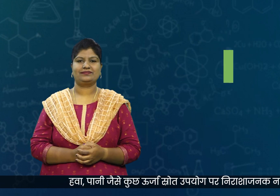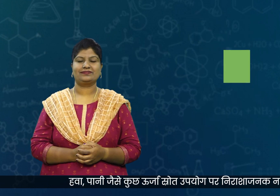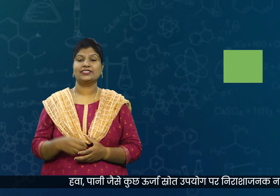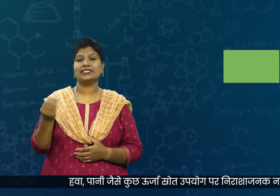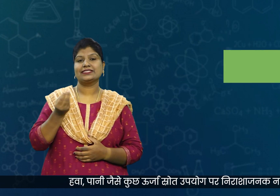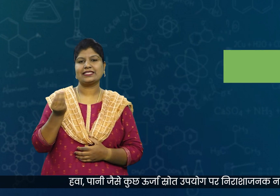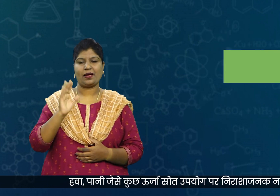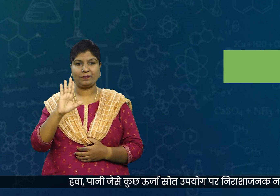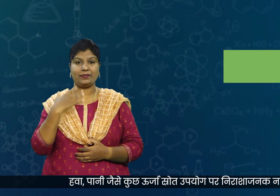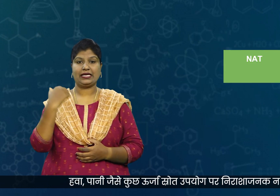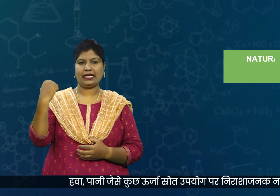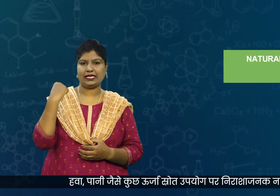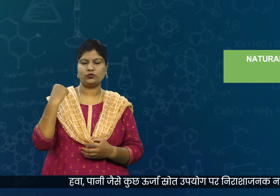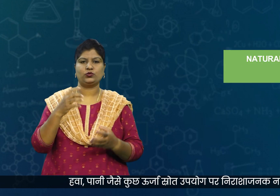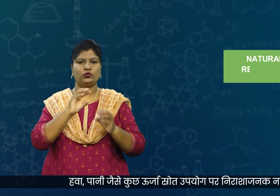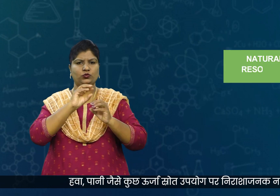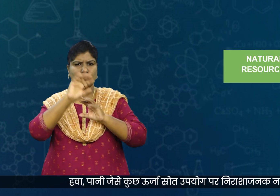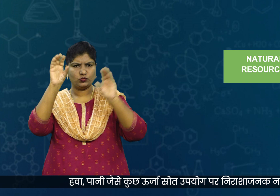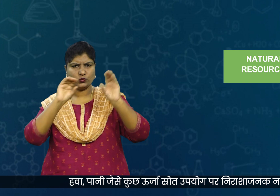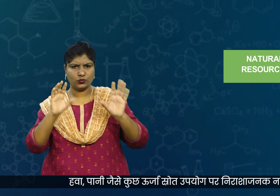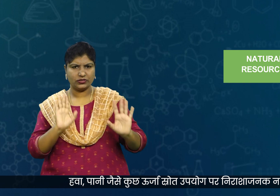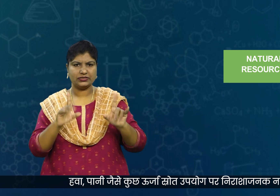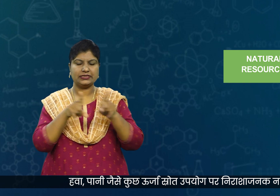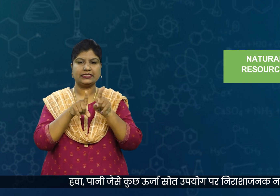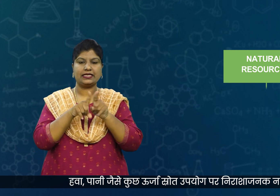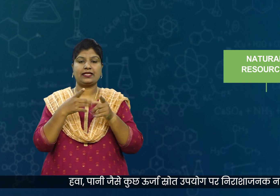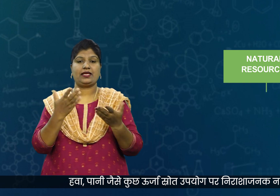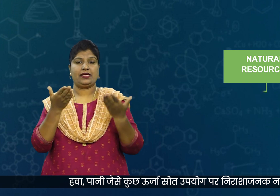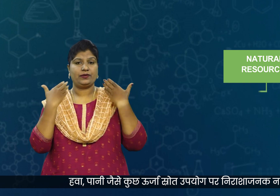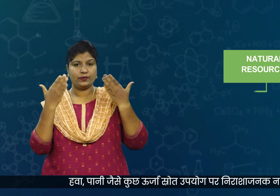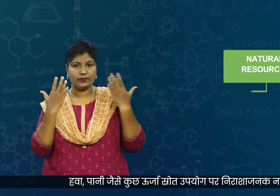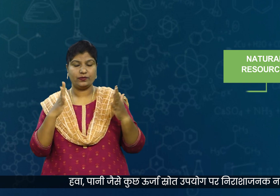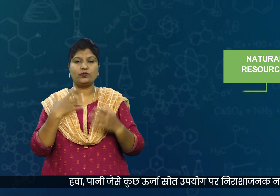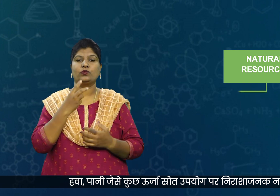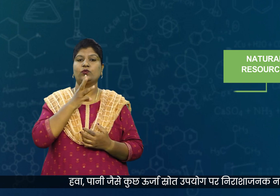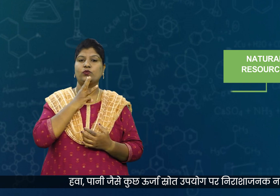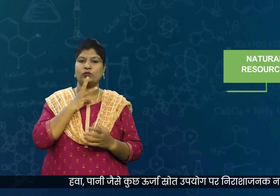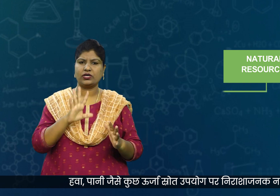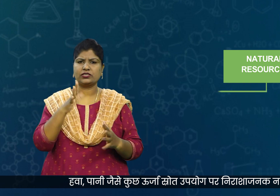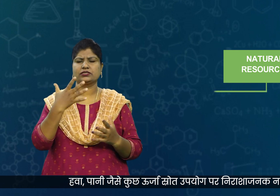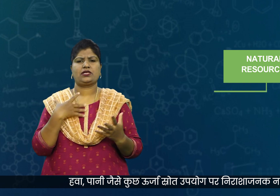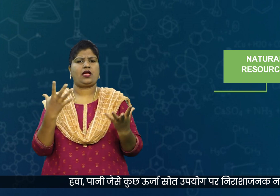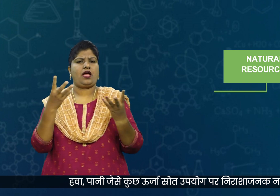हवा, पानी जैसे कुछ ऊर्जा स्रोत का उपयोग हम बेहद प्रमाण में यूज कर सकते हैं।